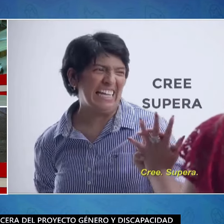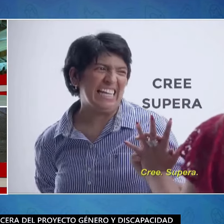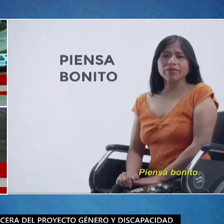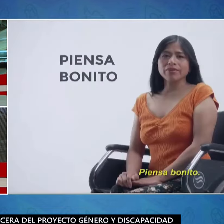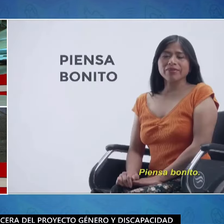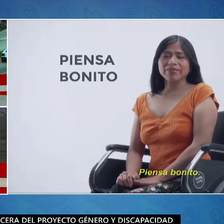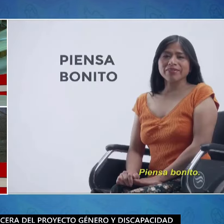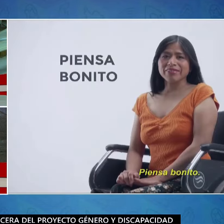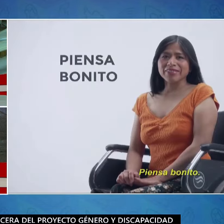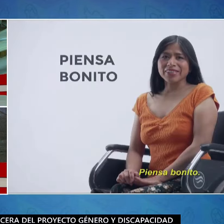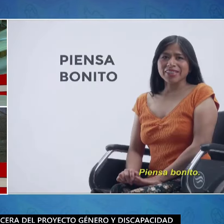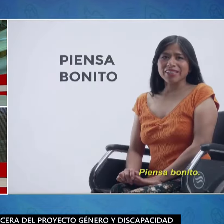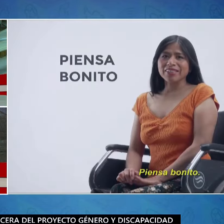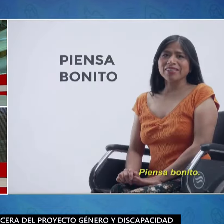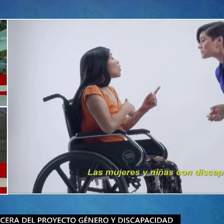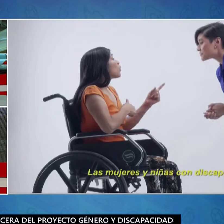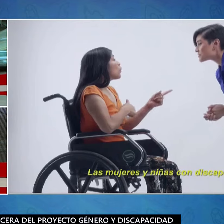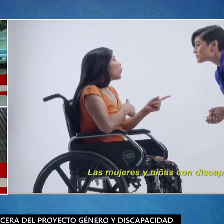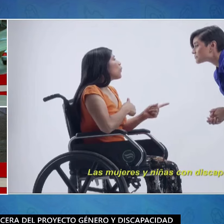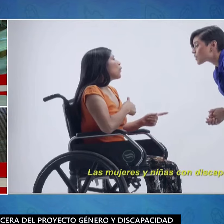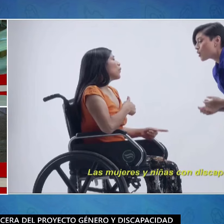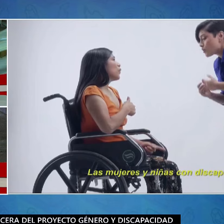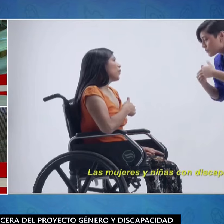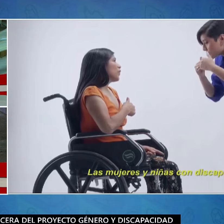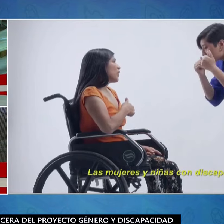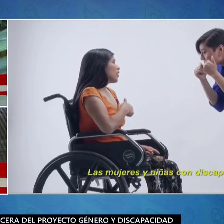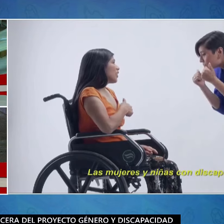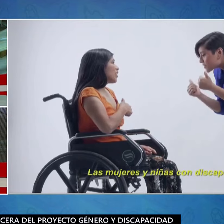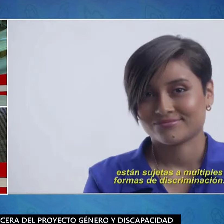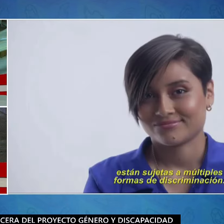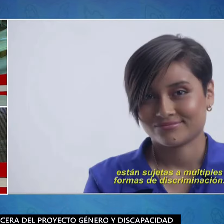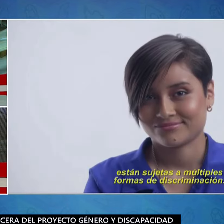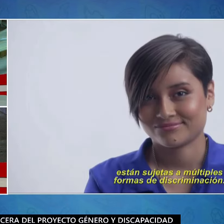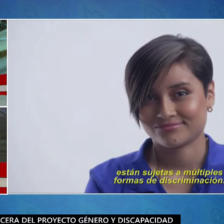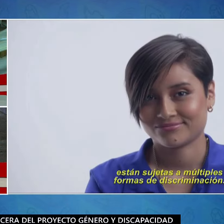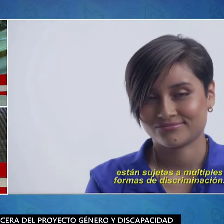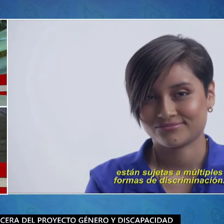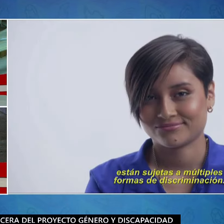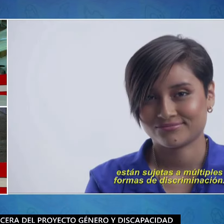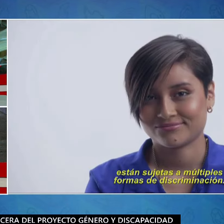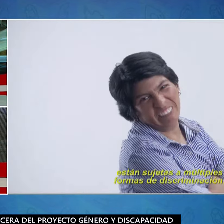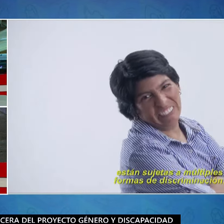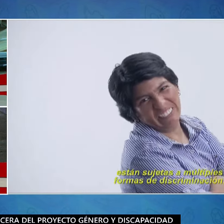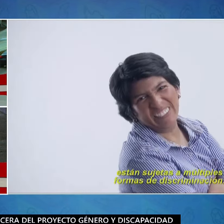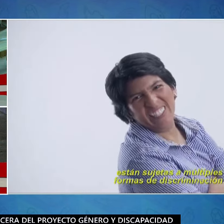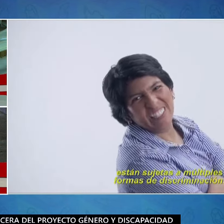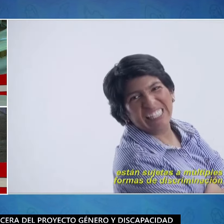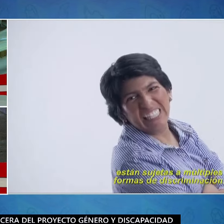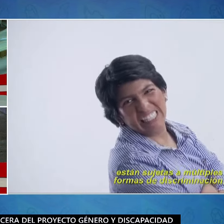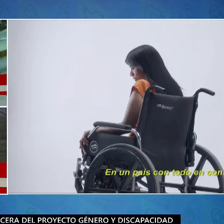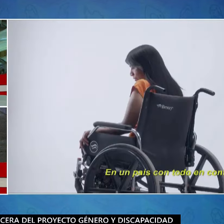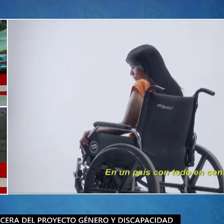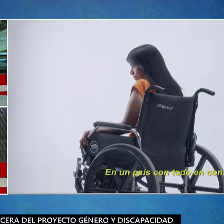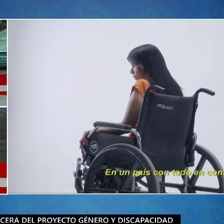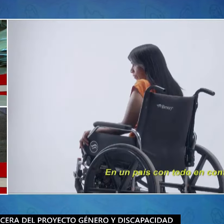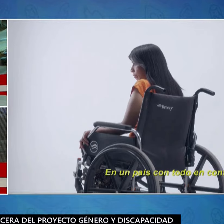Por ejemplo, se piensa que una mujer con discapacidad vive aún en una burbuja